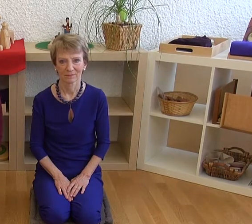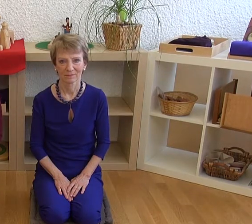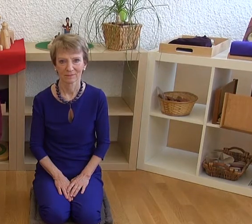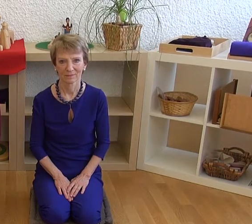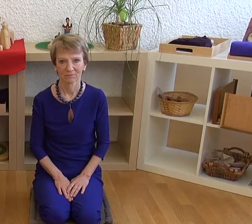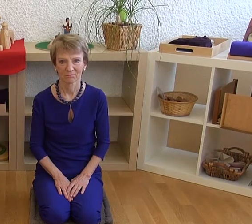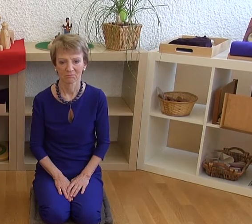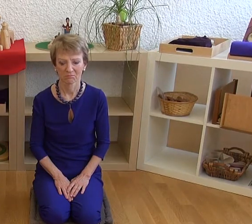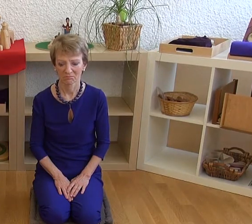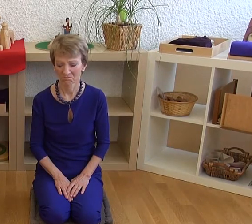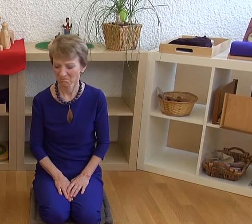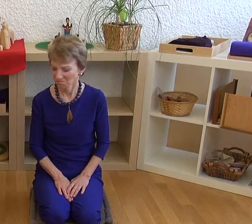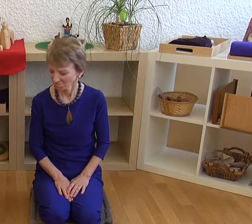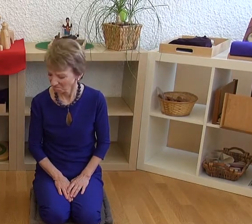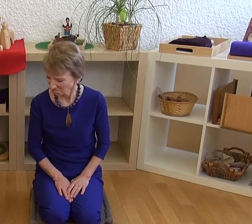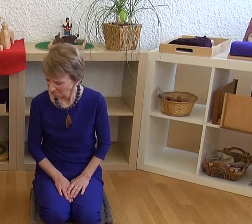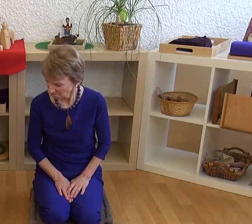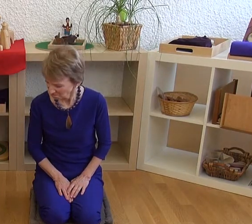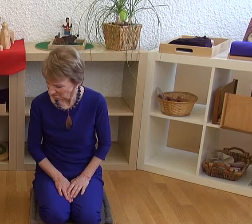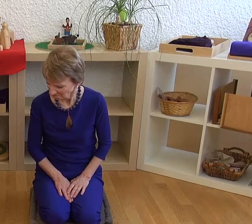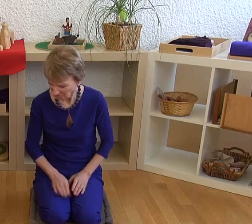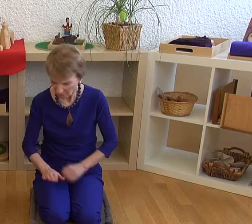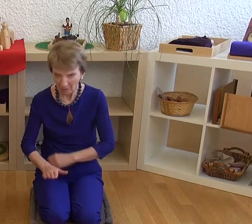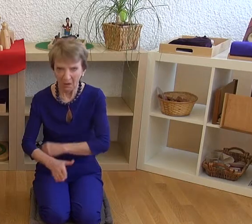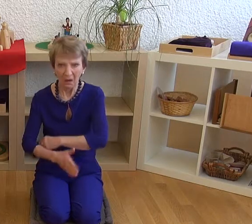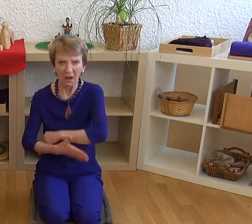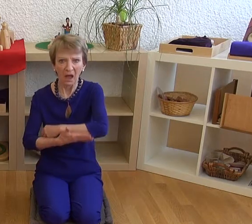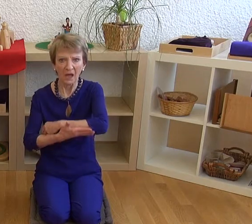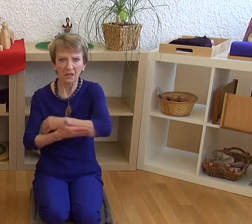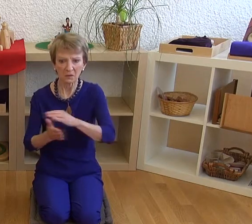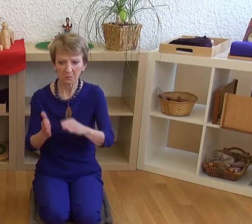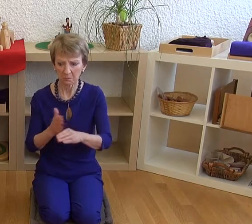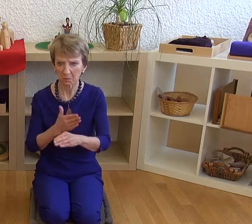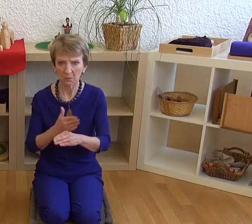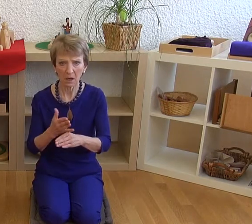Il n'y a plus rien pour nous aider à nous préparer.